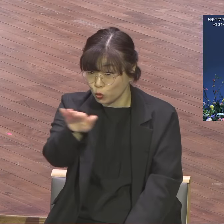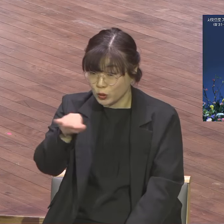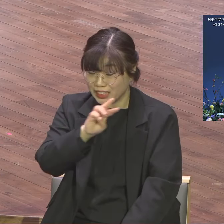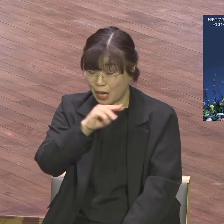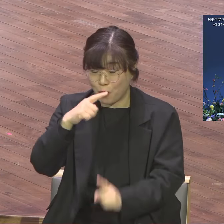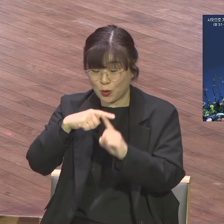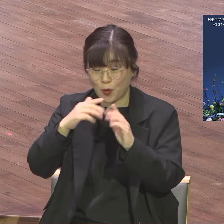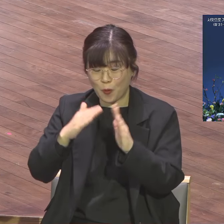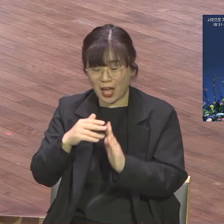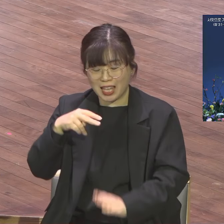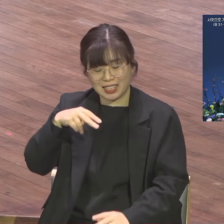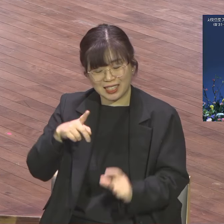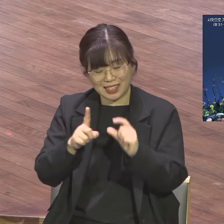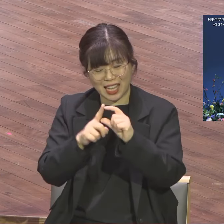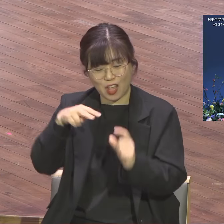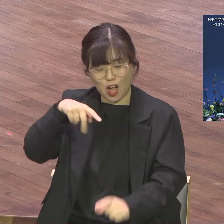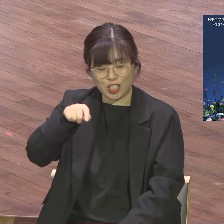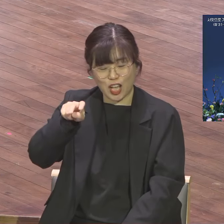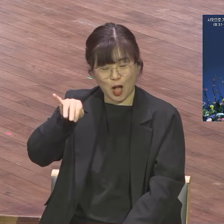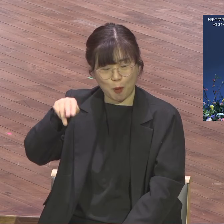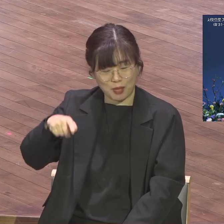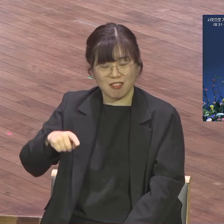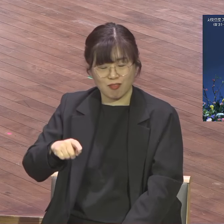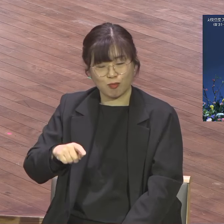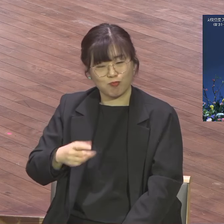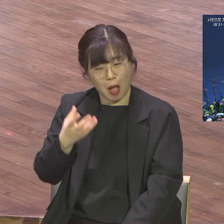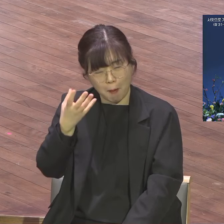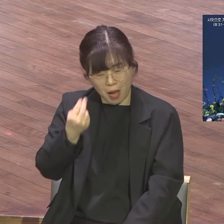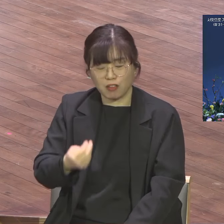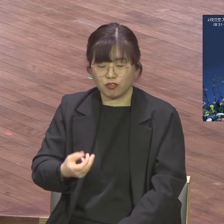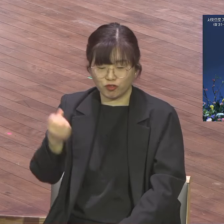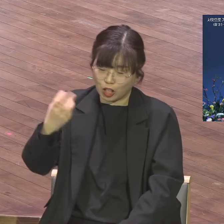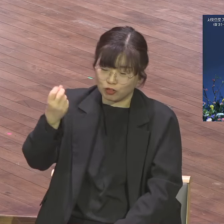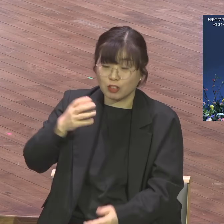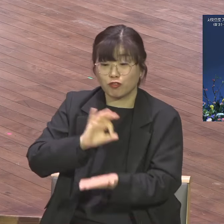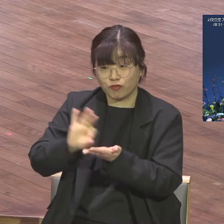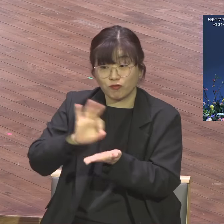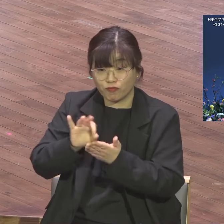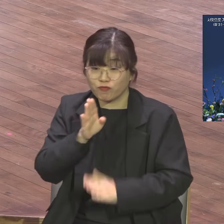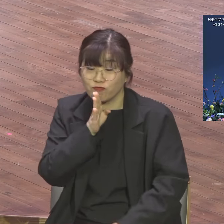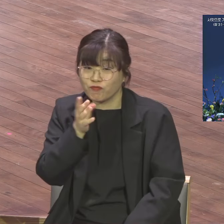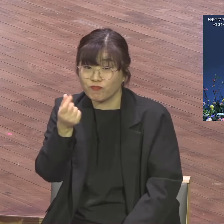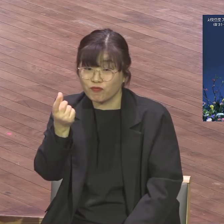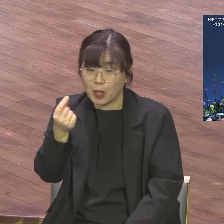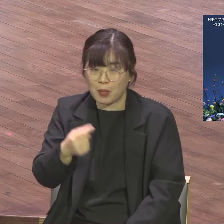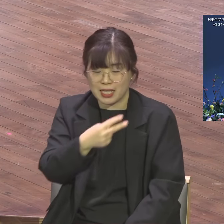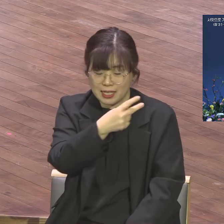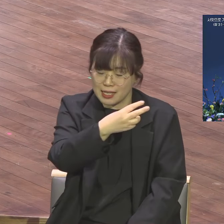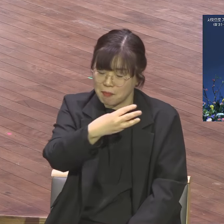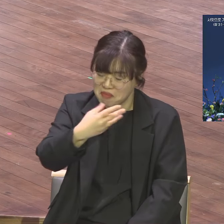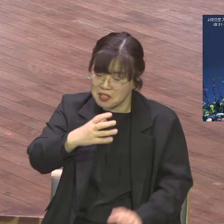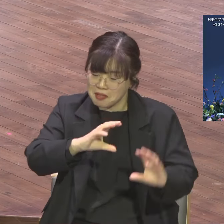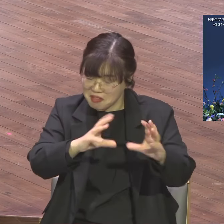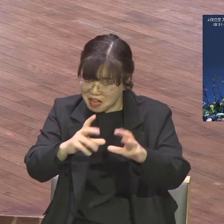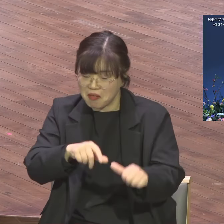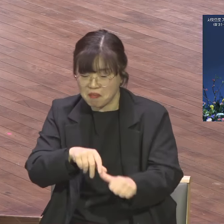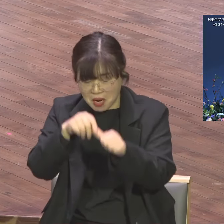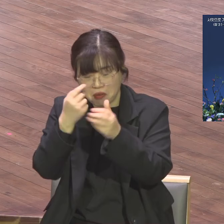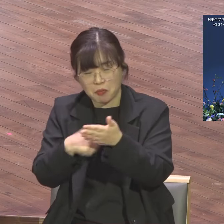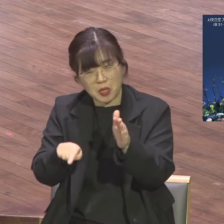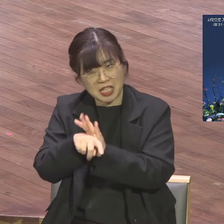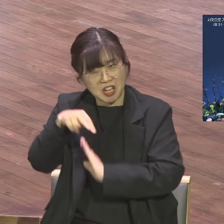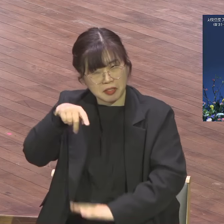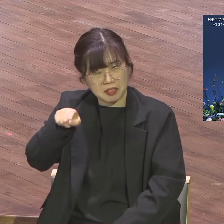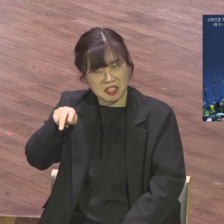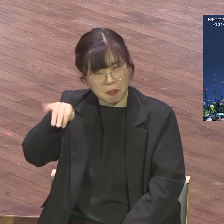자연스럽습니다. 237 서밋. 뭐 237 지우 서밋. 237 나라를 살릴 수 있는 최고가 되게 하여